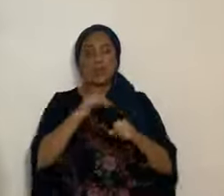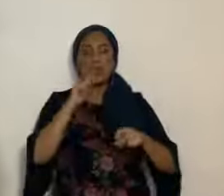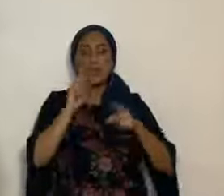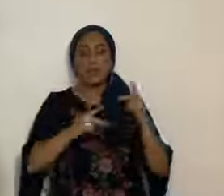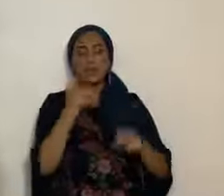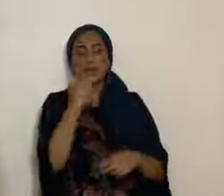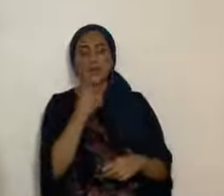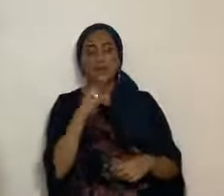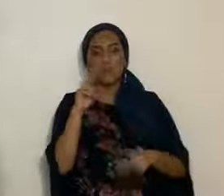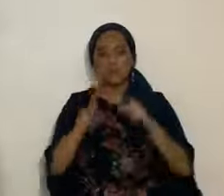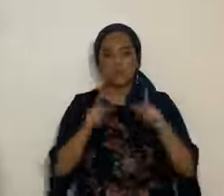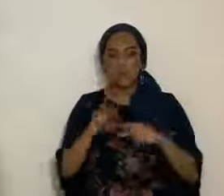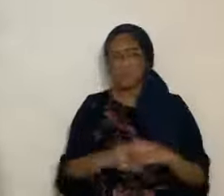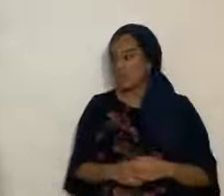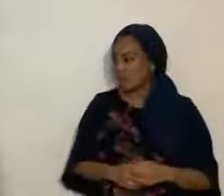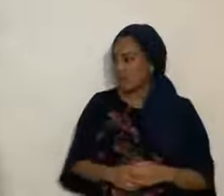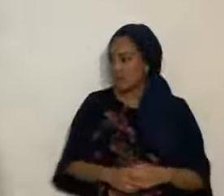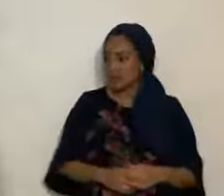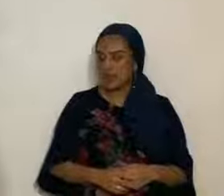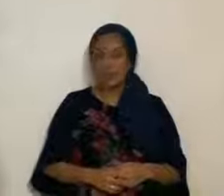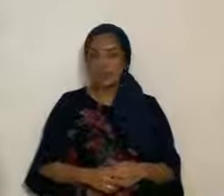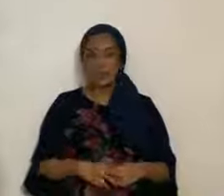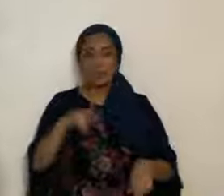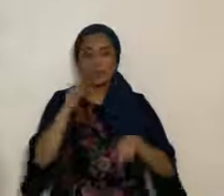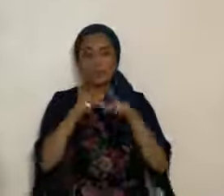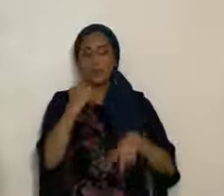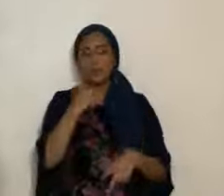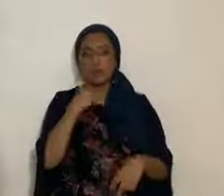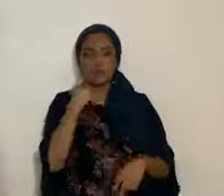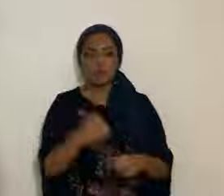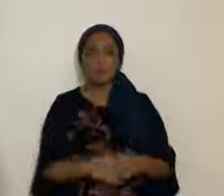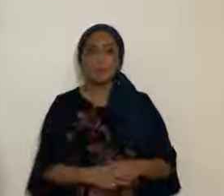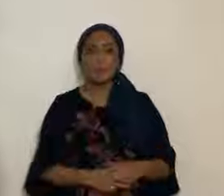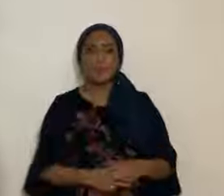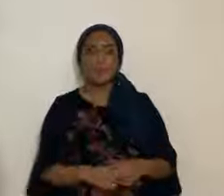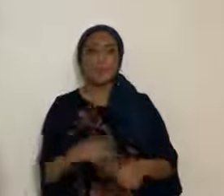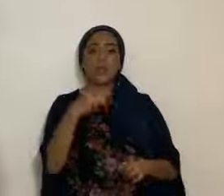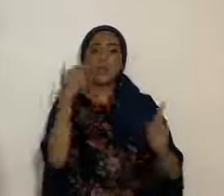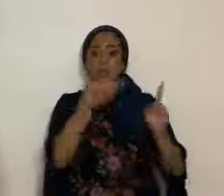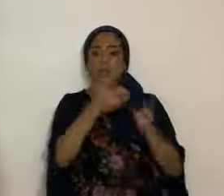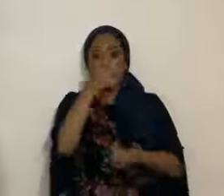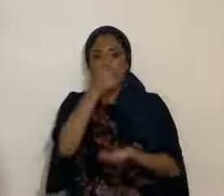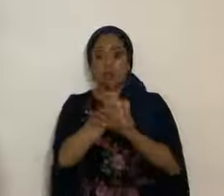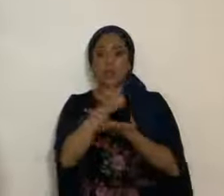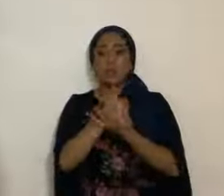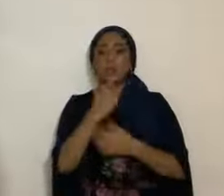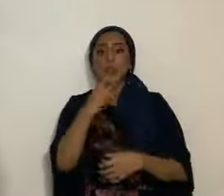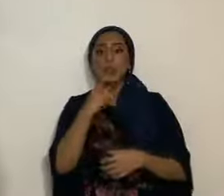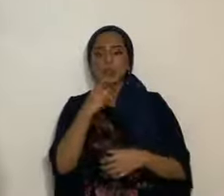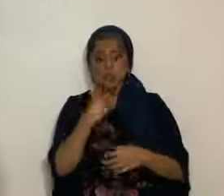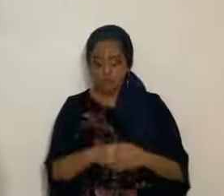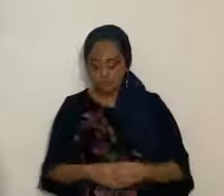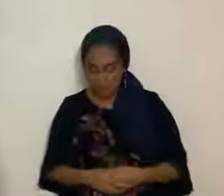el pueblo de Elohim, el pueblo de Israel. Y ayudó al hebreo que era maltratado. Aquí, al